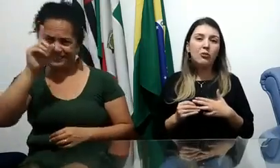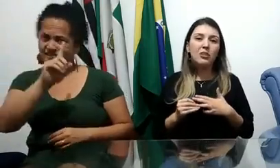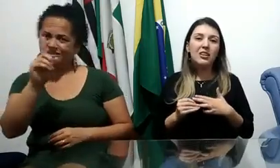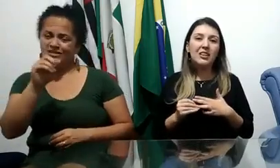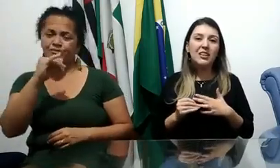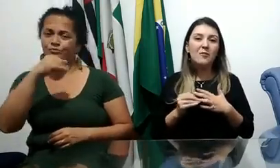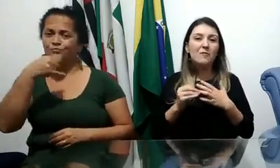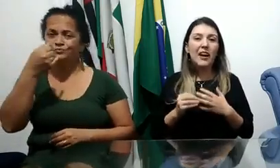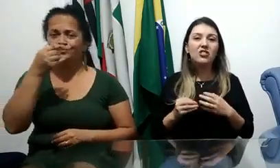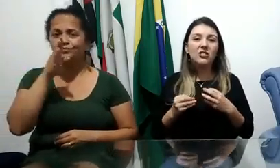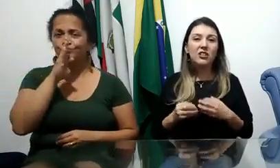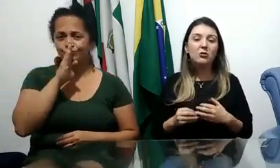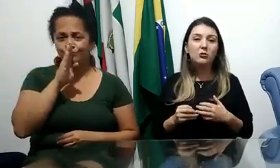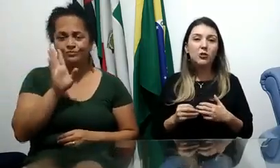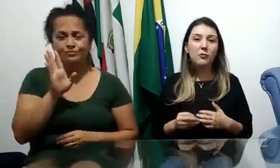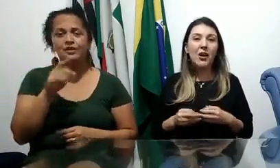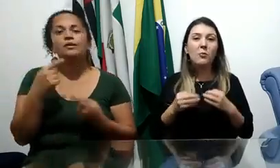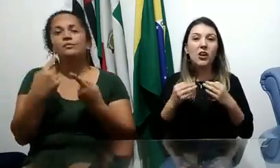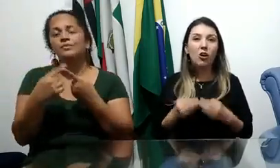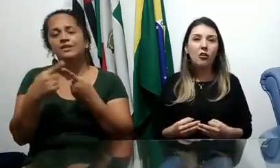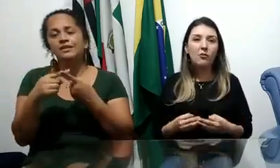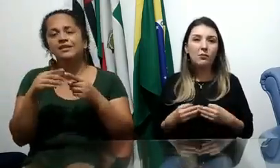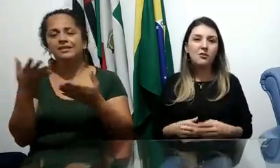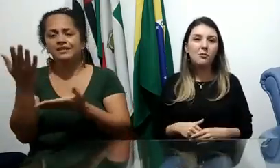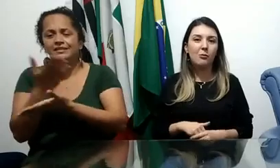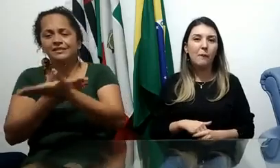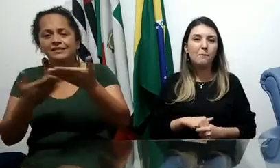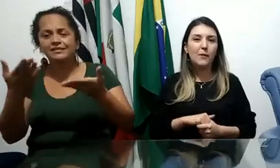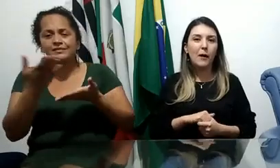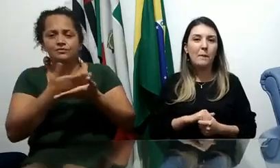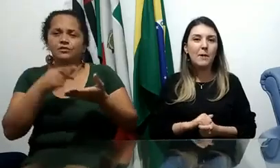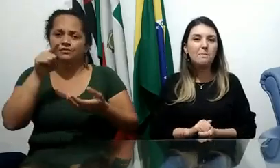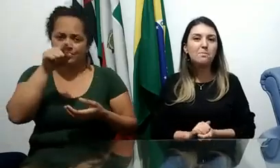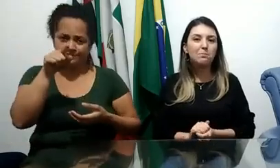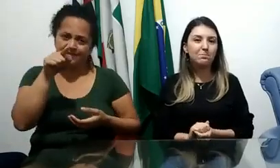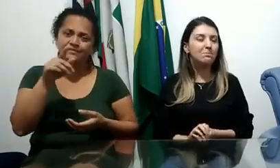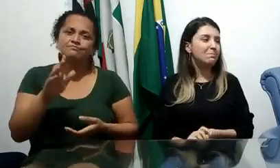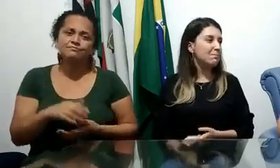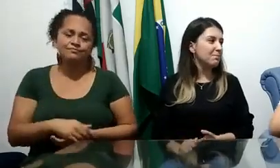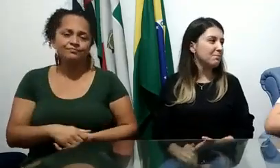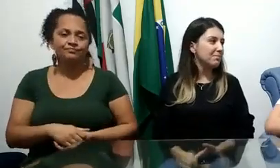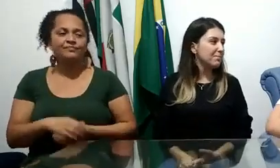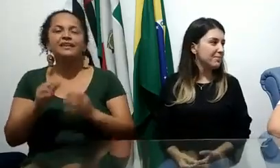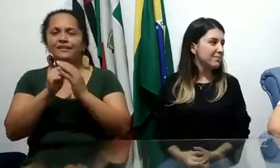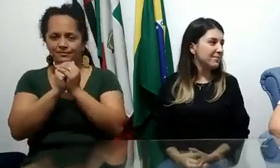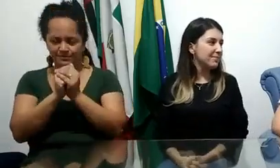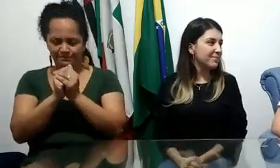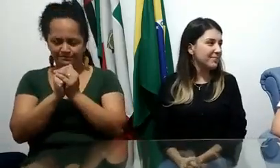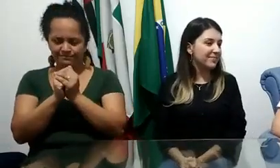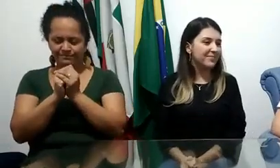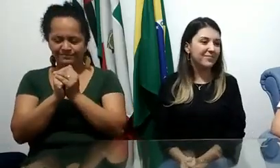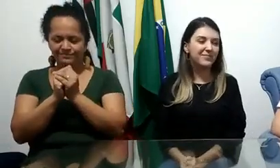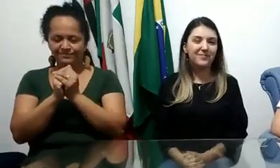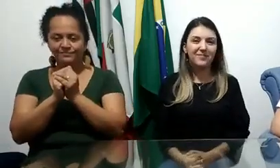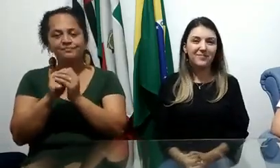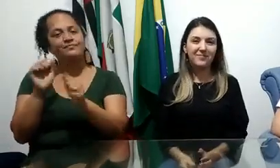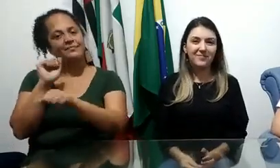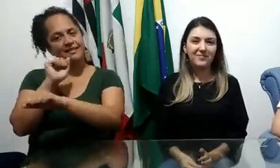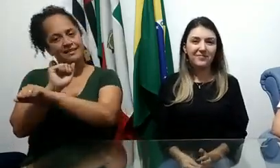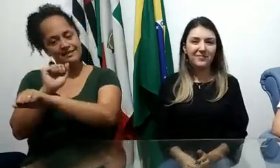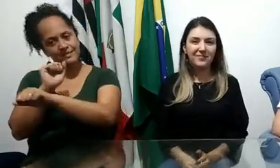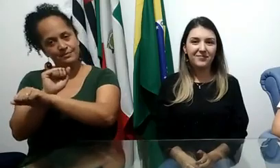que é algo que vai te transformar em uma nova pessoa. Amém? Amém, gente. Eu espero que